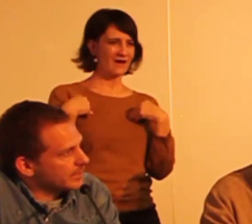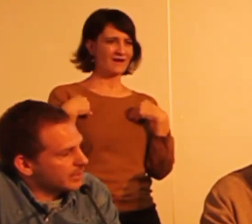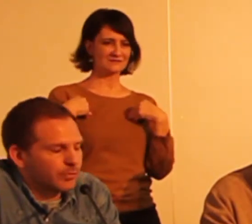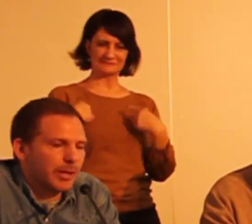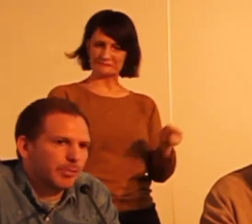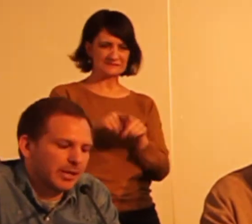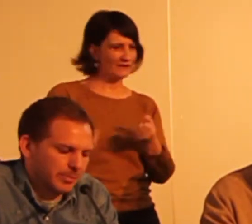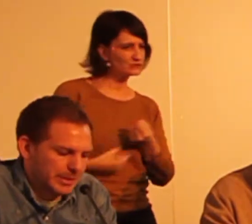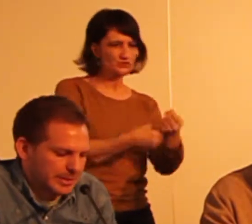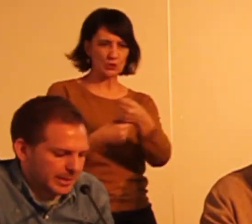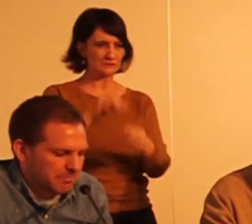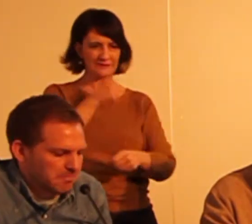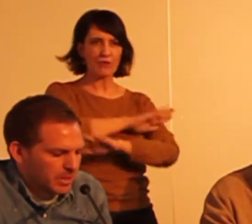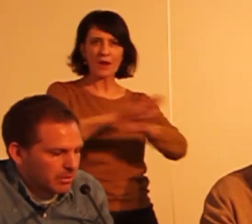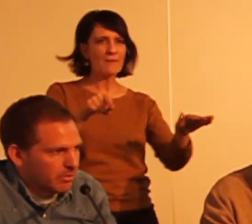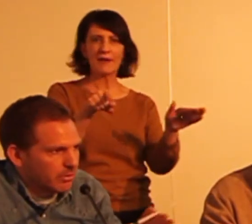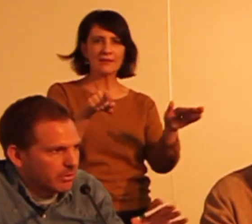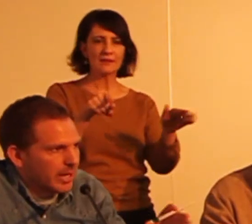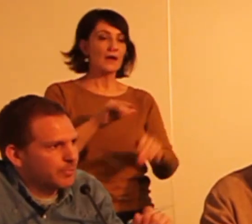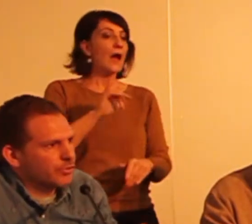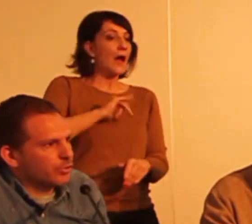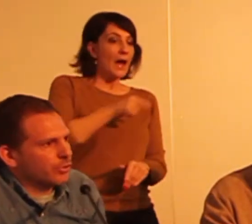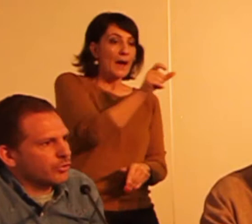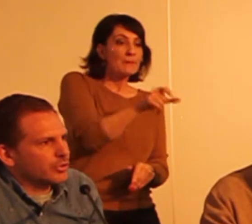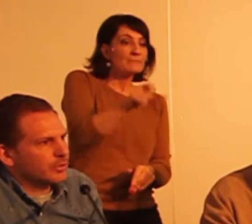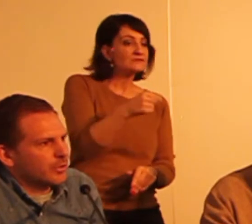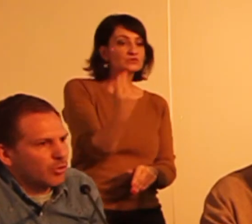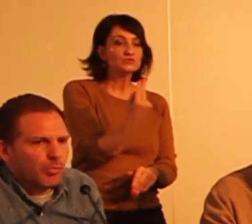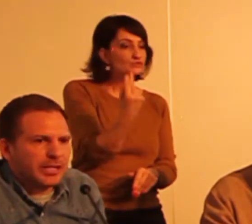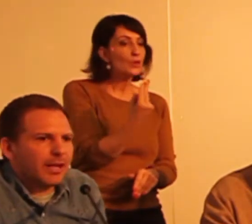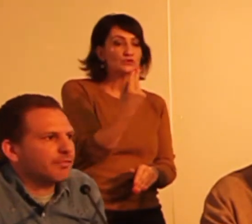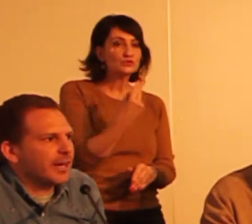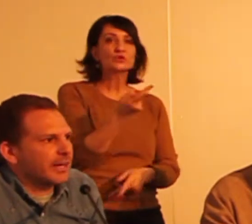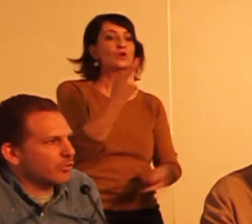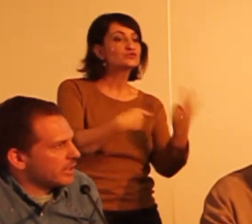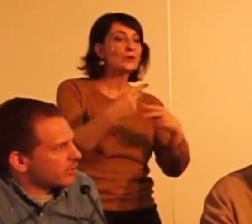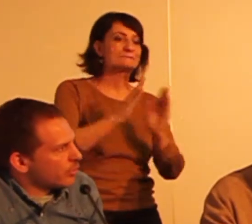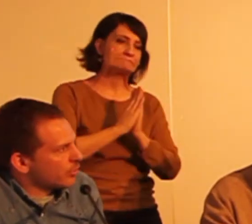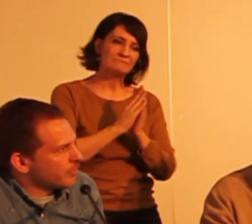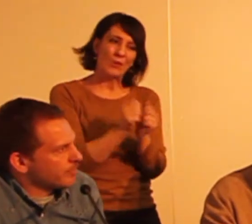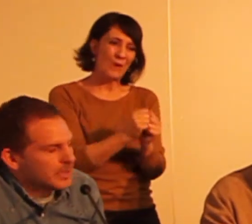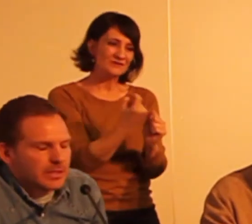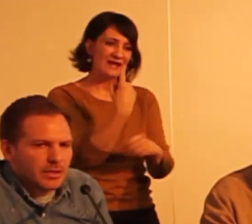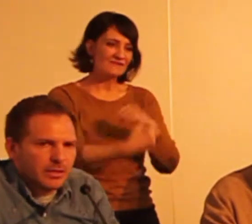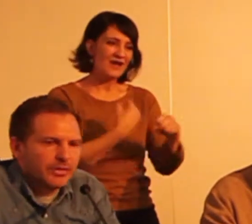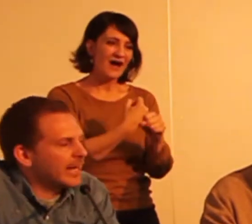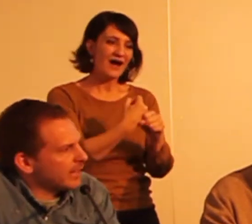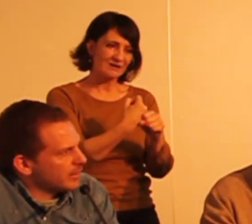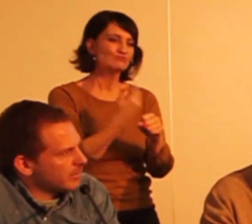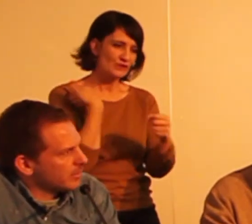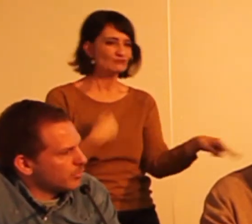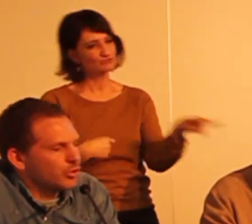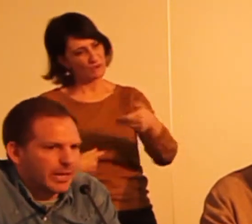iedereen geldt? En dat we bij bepaalde mensen zeggen, je hebt zorgnood, kom binnen 11 jaar nog eens terug.